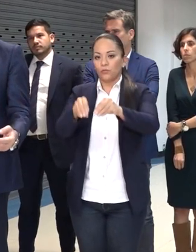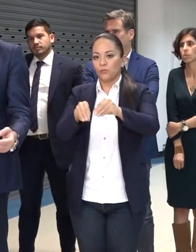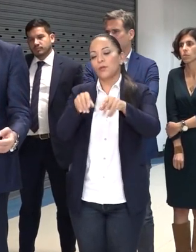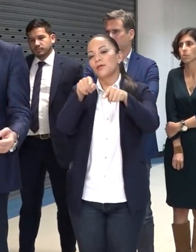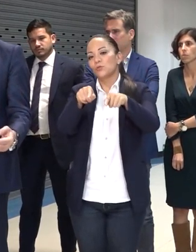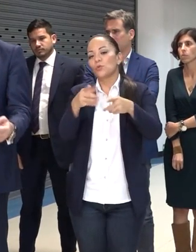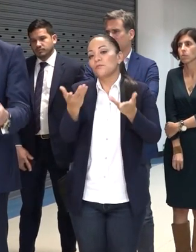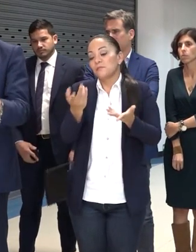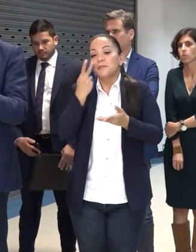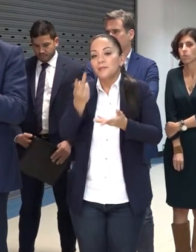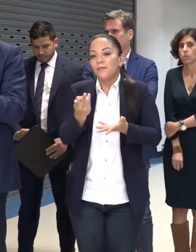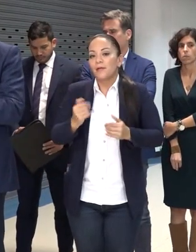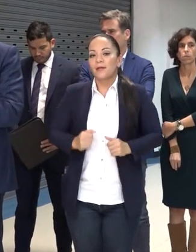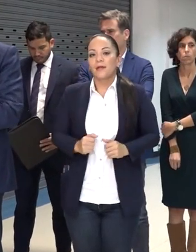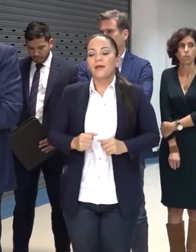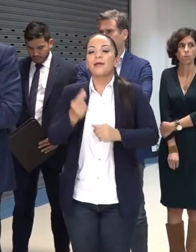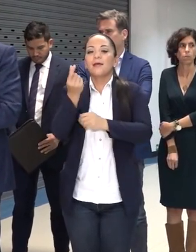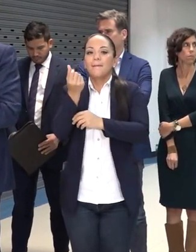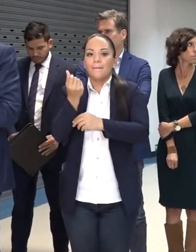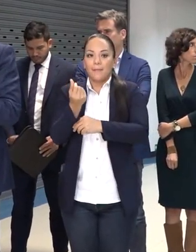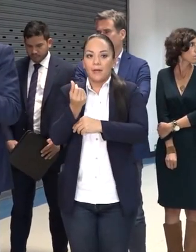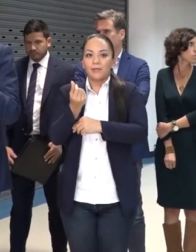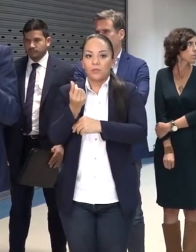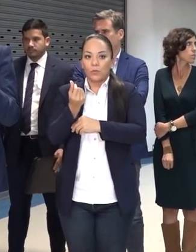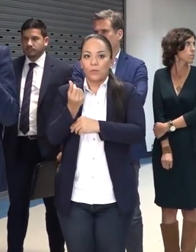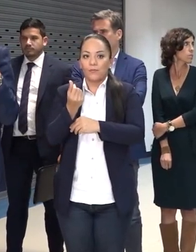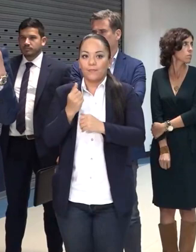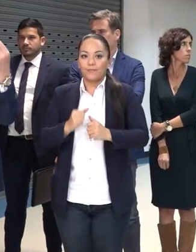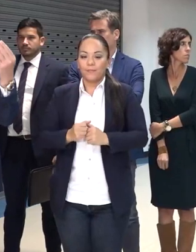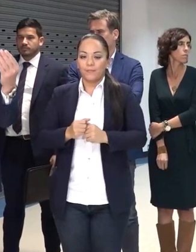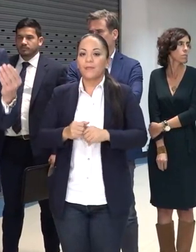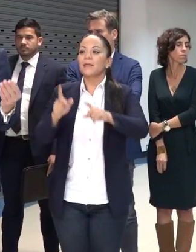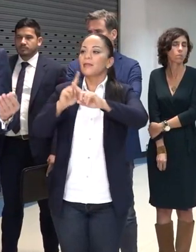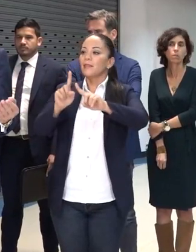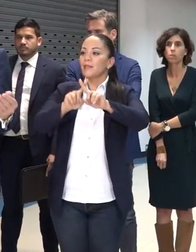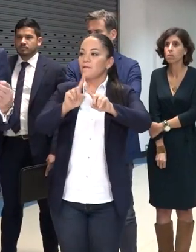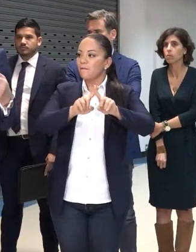se vería reflejada en el precio que